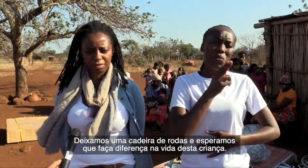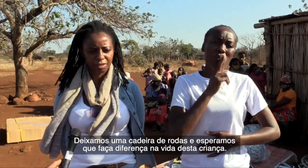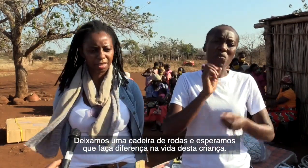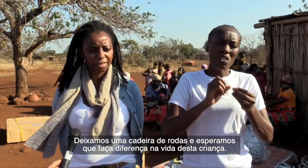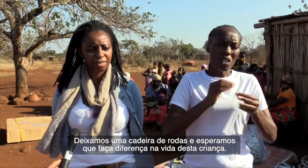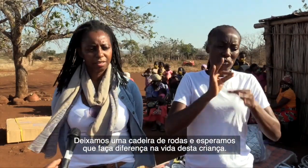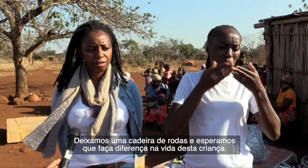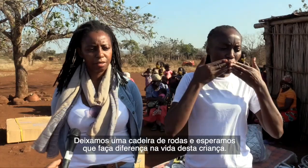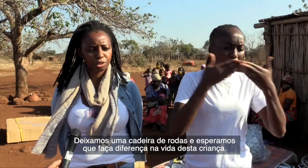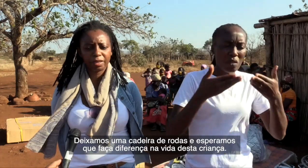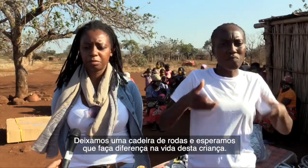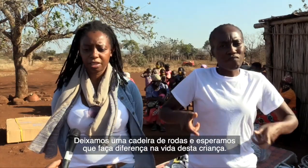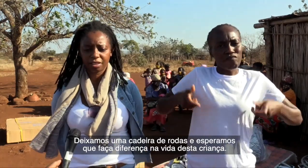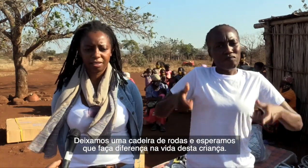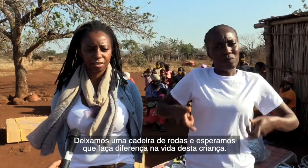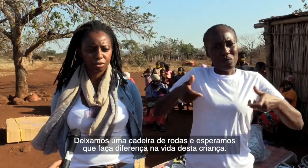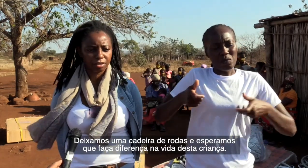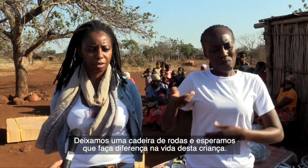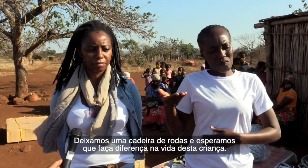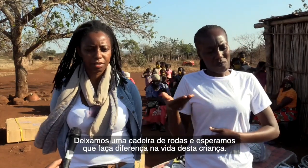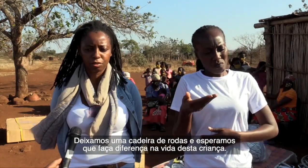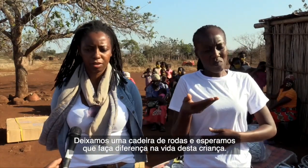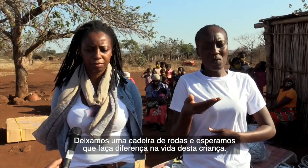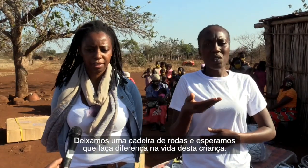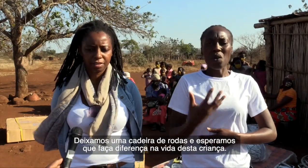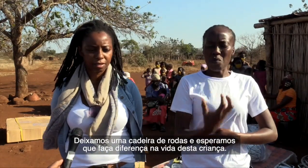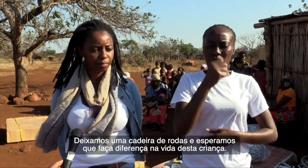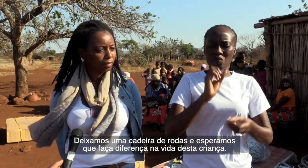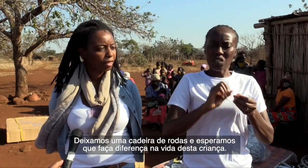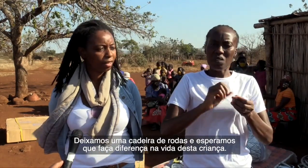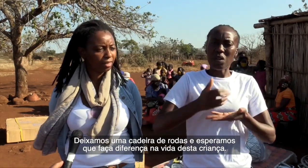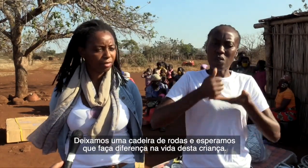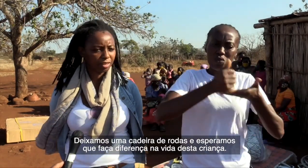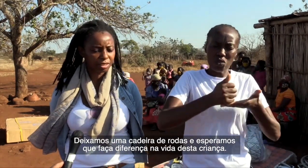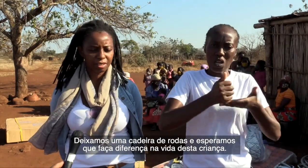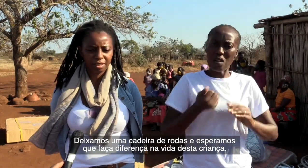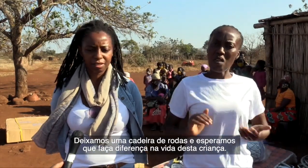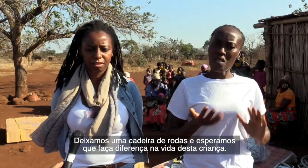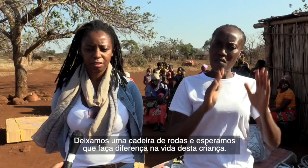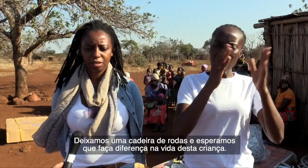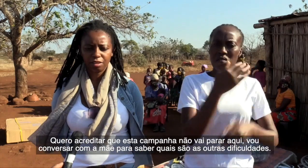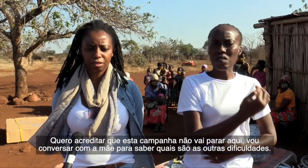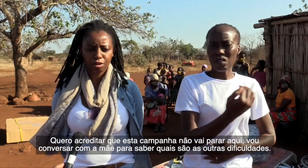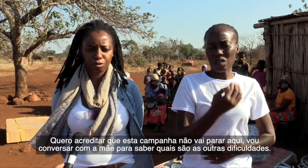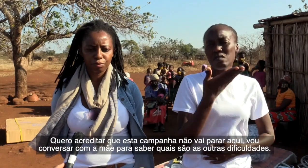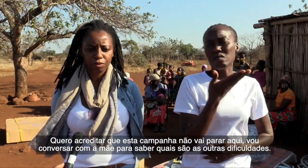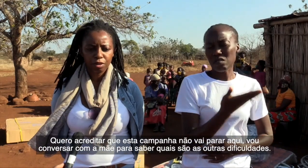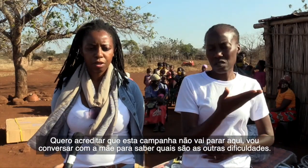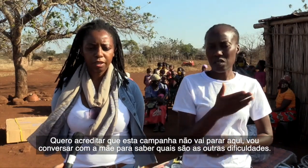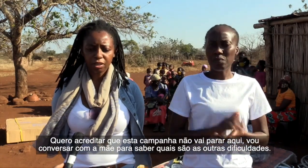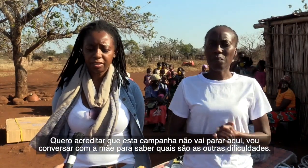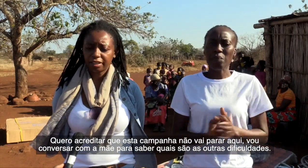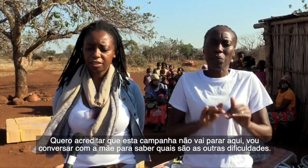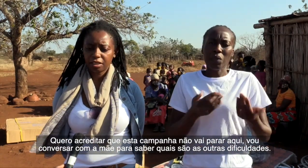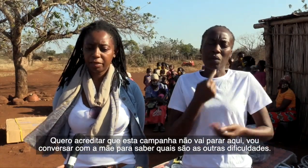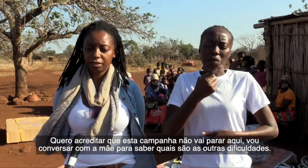deixamos aqui ficar, e esperamos que esta cadeira de rodas também faça toda a diferença na vida desta criança. Então,